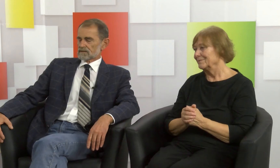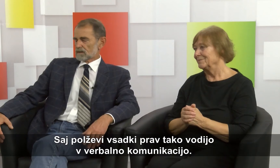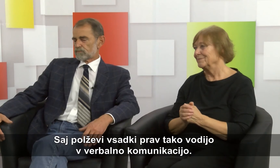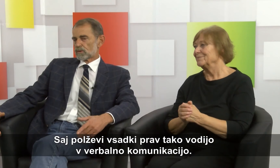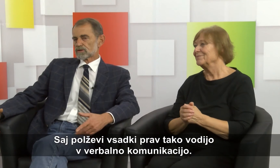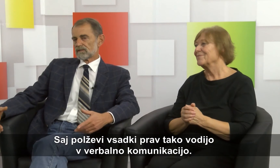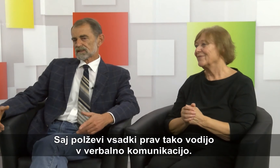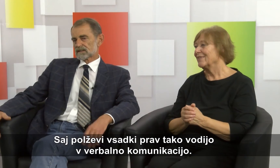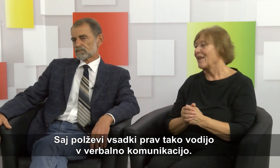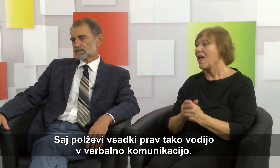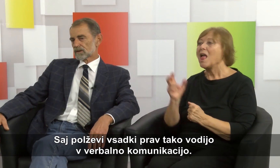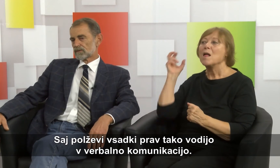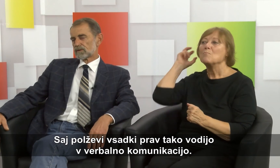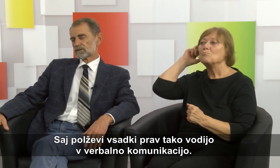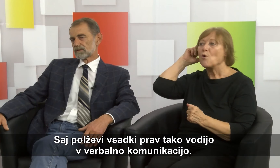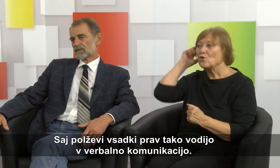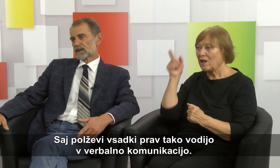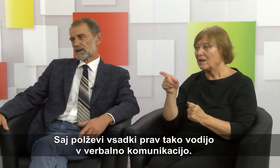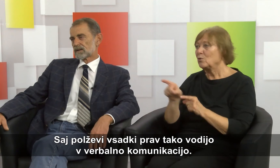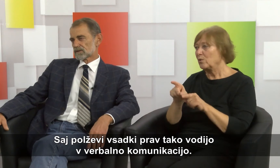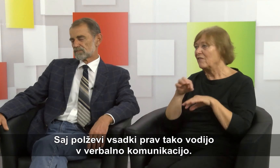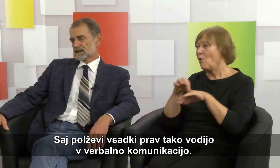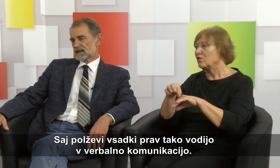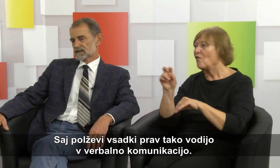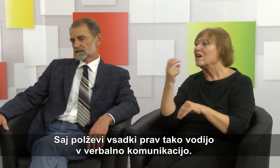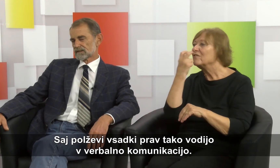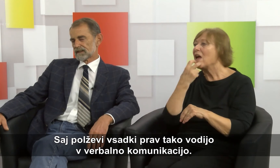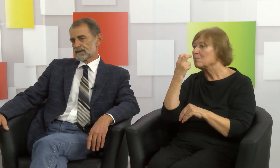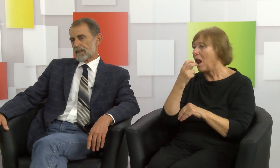se poživi vsad, ki prav tako vodijo v verbalno komunikacijo. Ne.